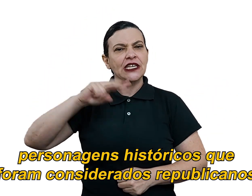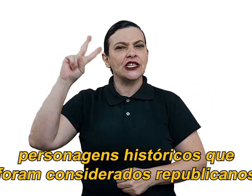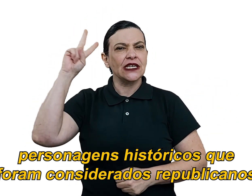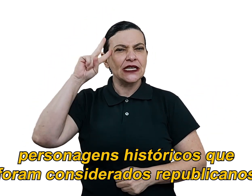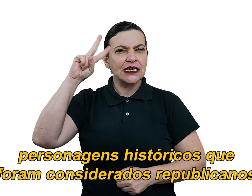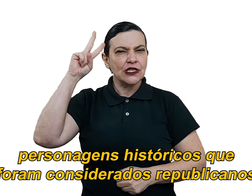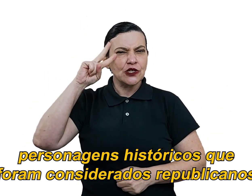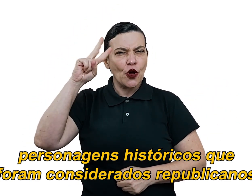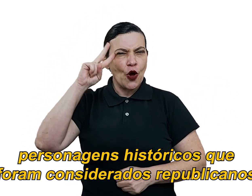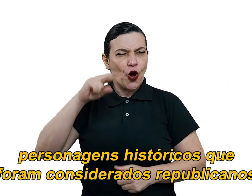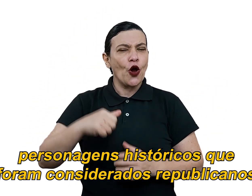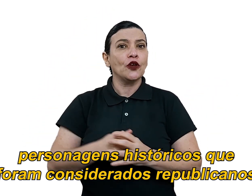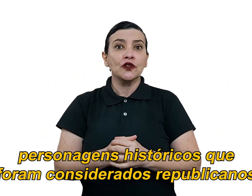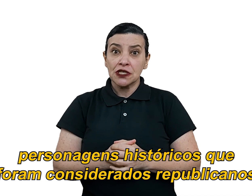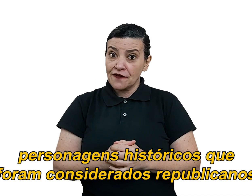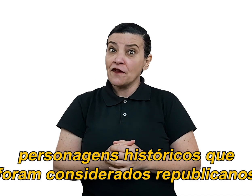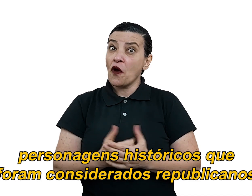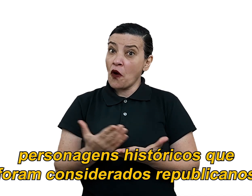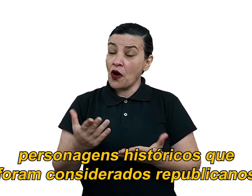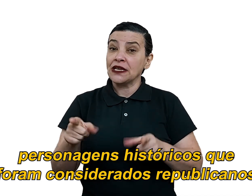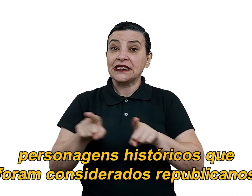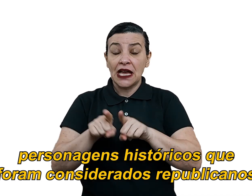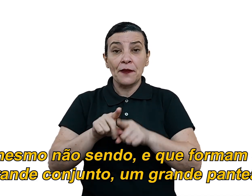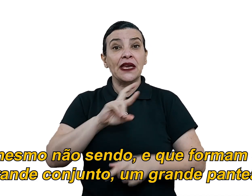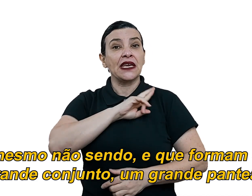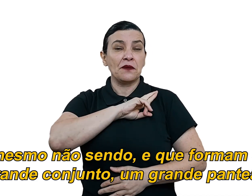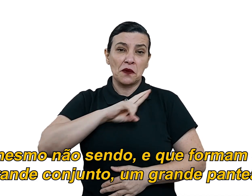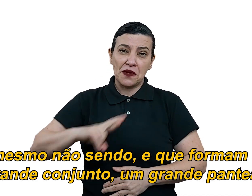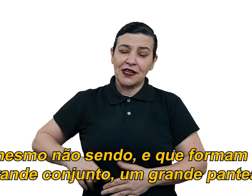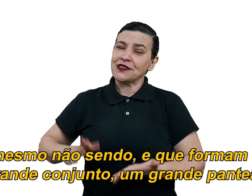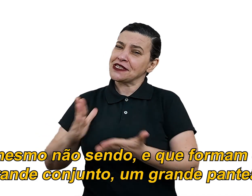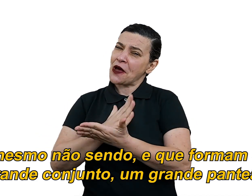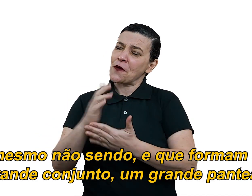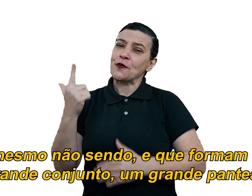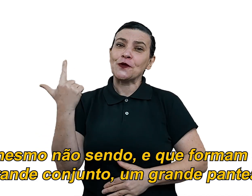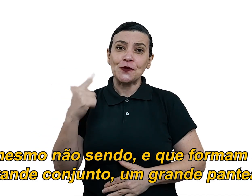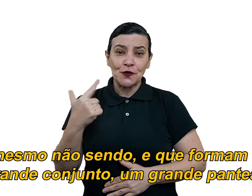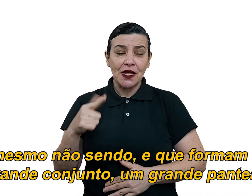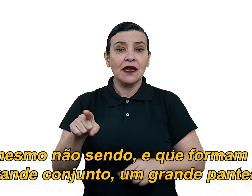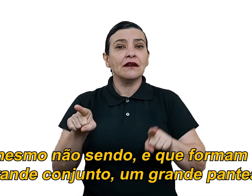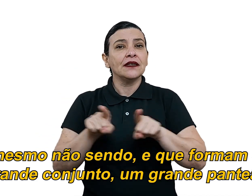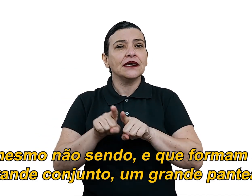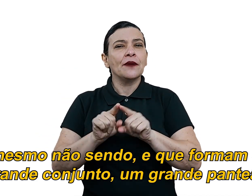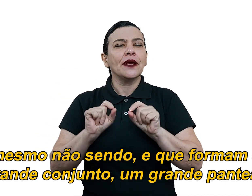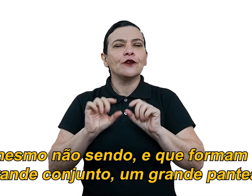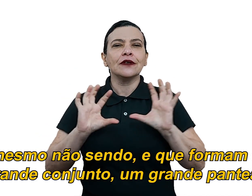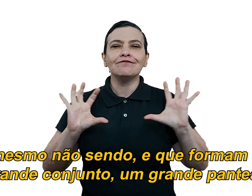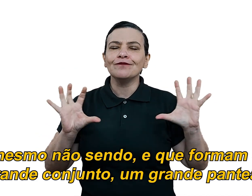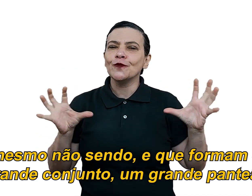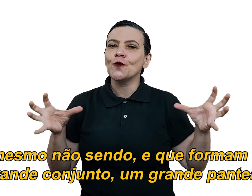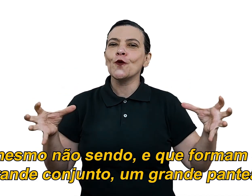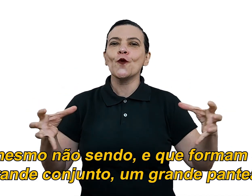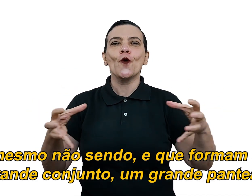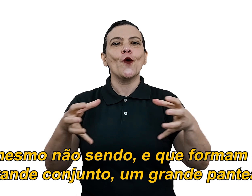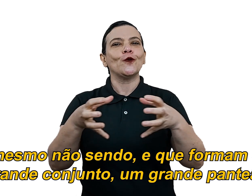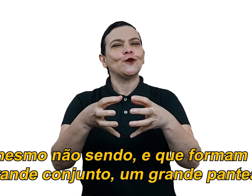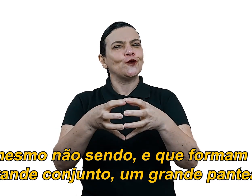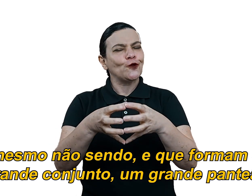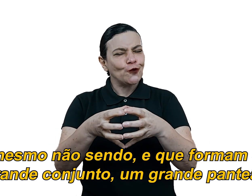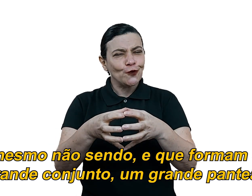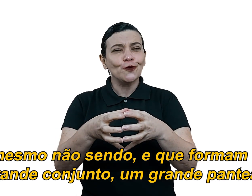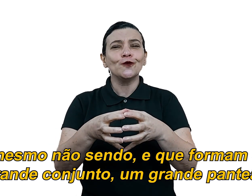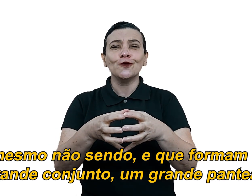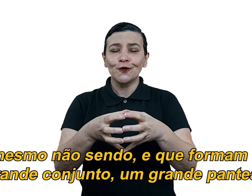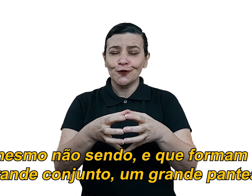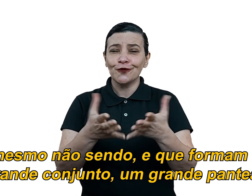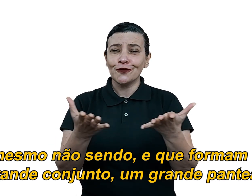personagens históricos que foram considerados republicanos, mesmo não sendo, e que formam um grande conjunto,